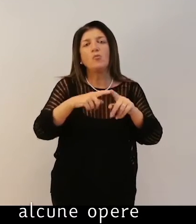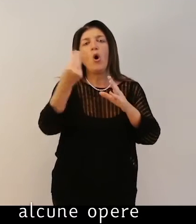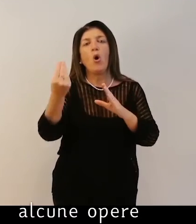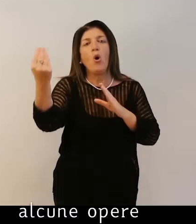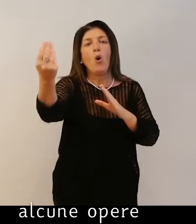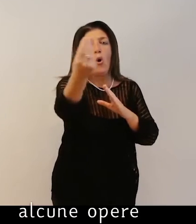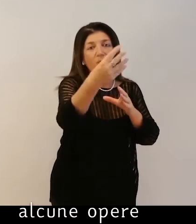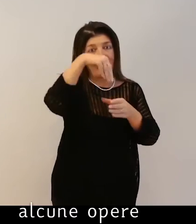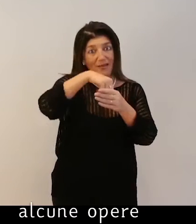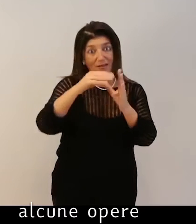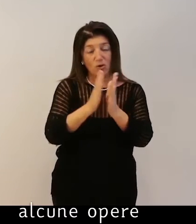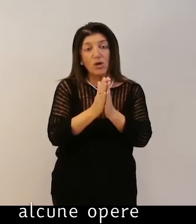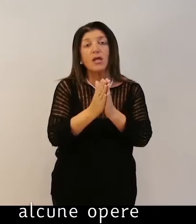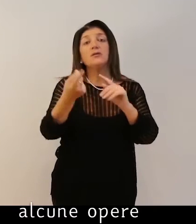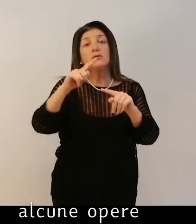la facciata.